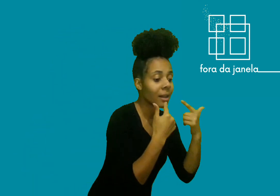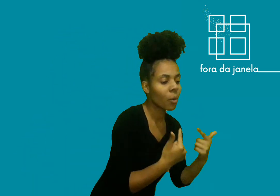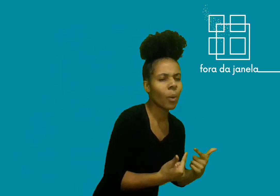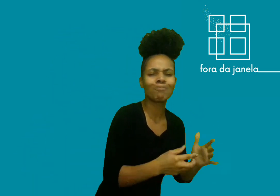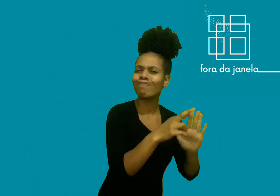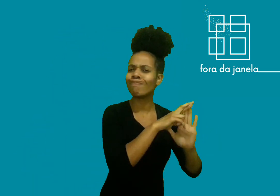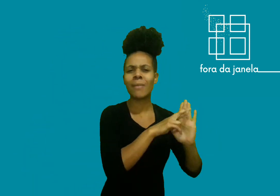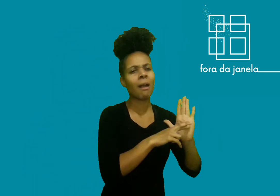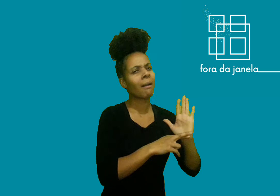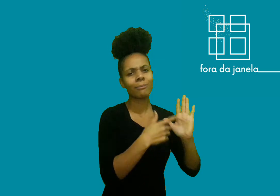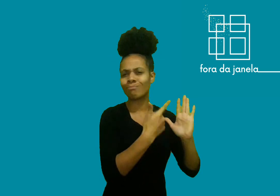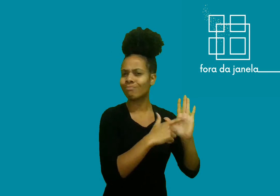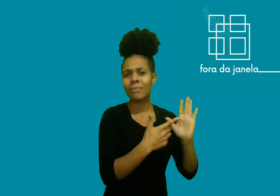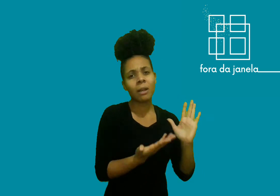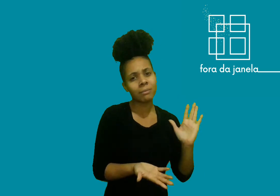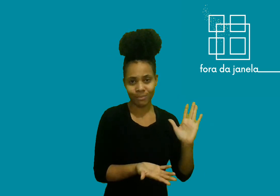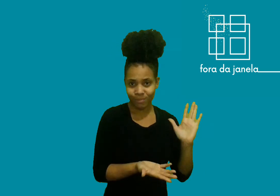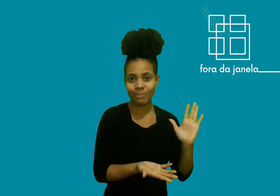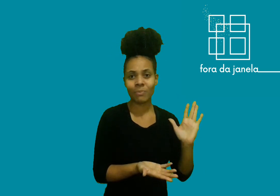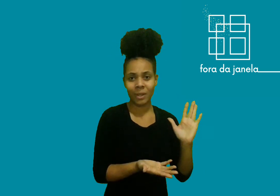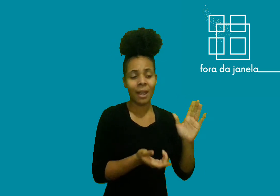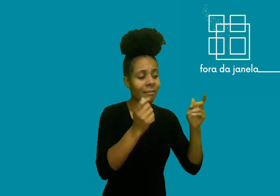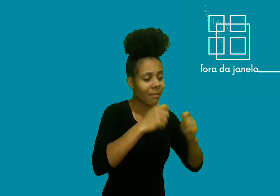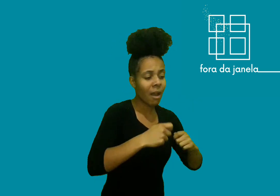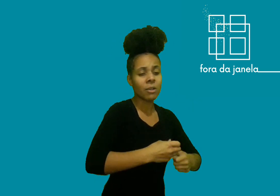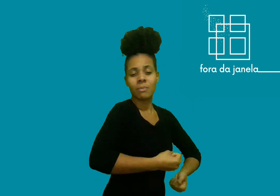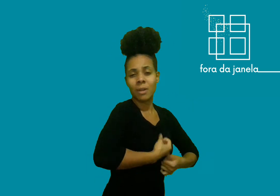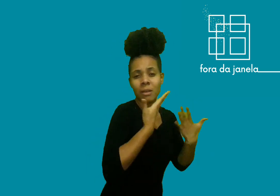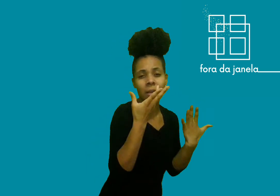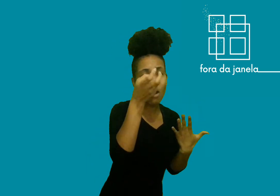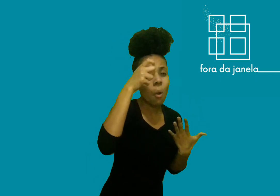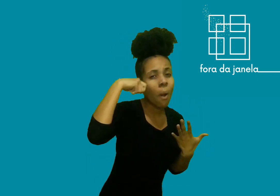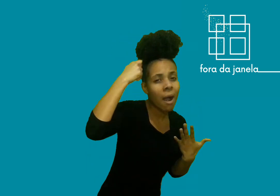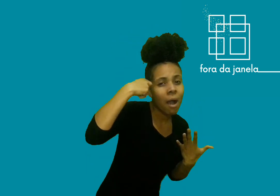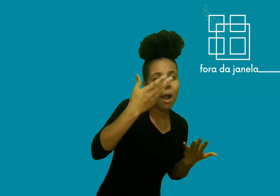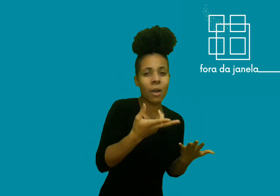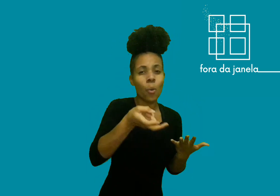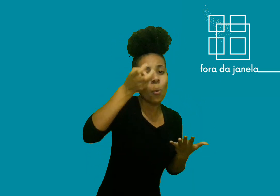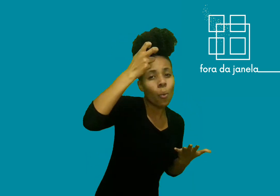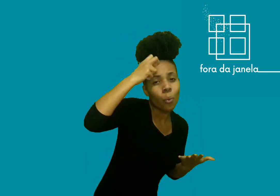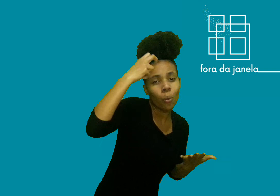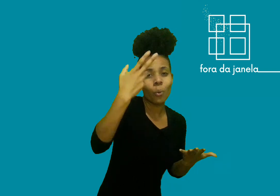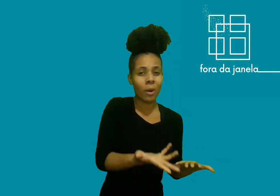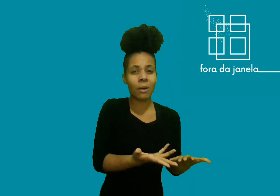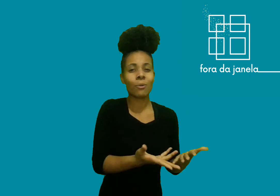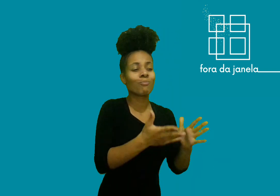são fundamentais para a comunicação. Agora, a linguagem, ela não possui uma regra necessária. Ela pode ser qualquer coisa, ela